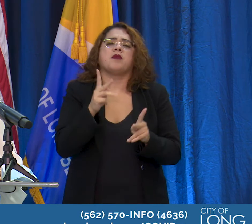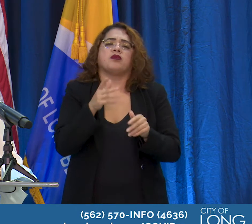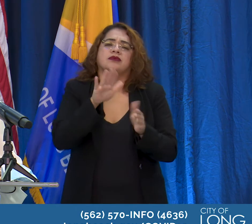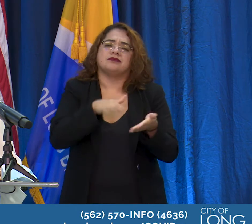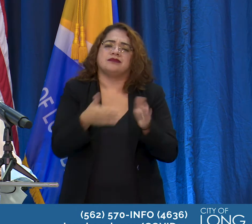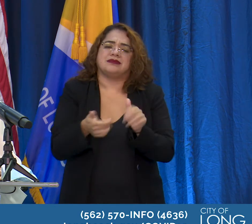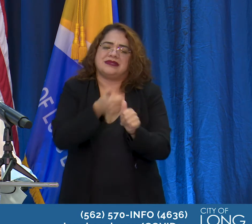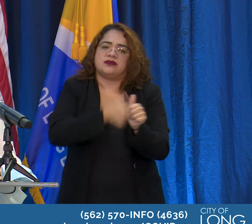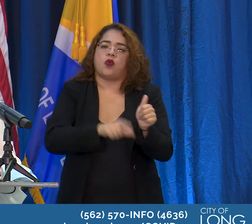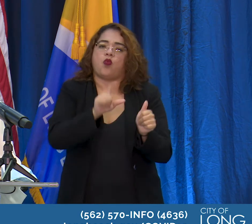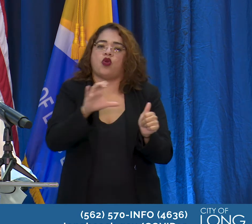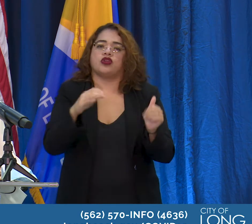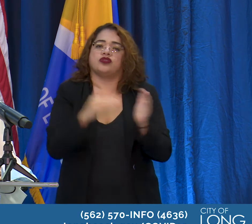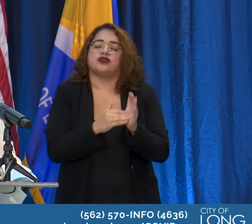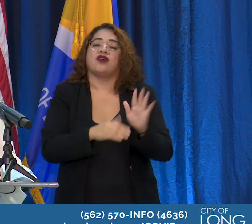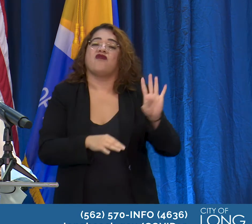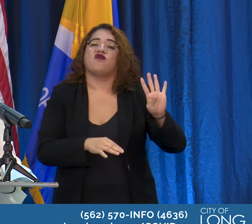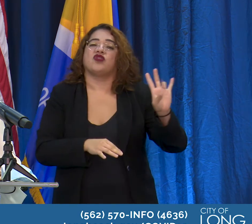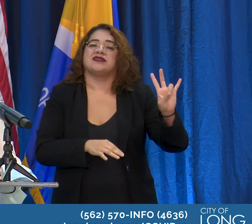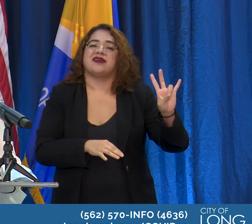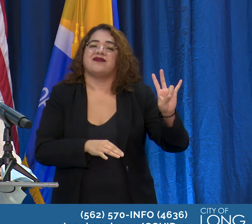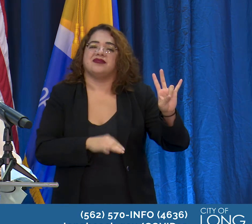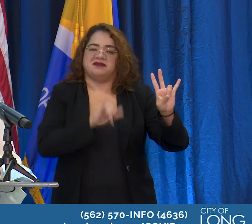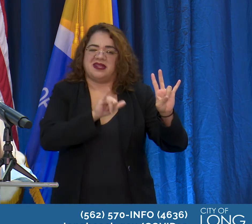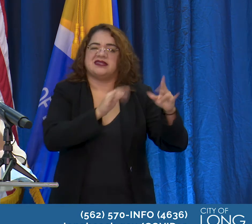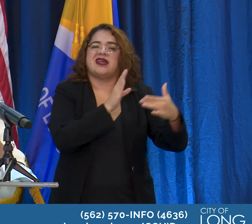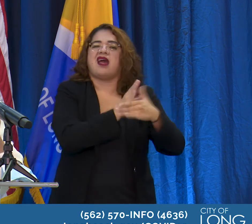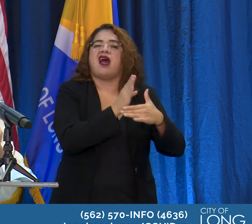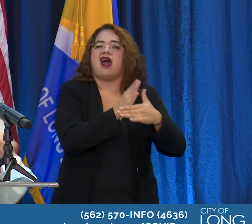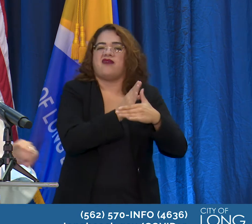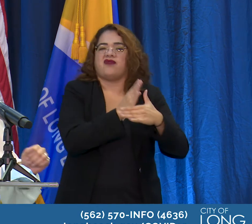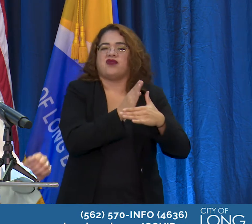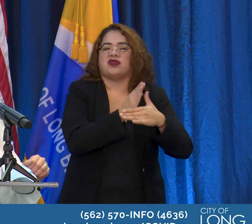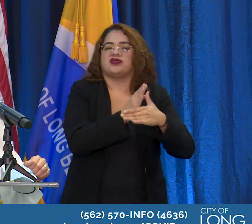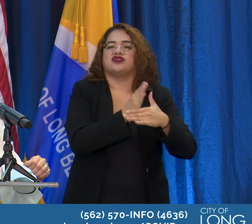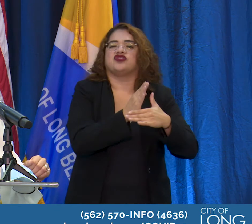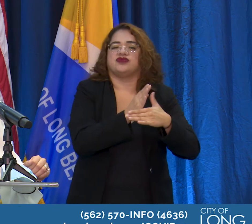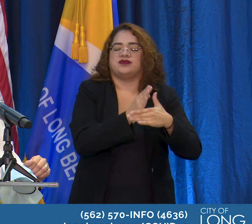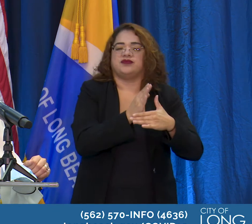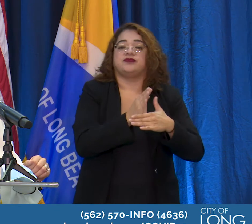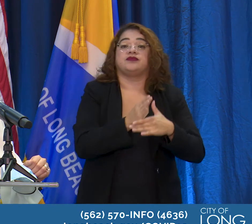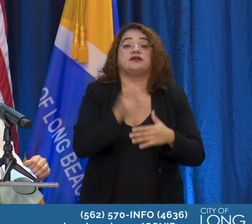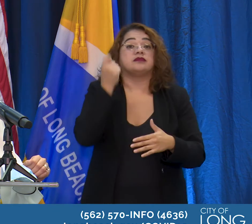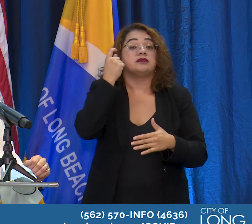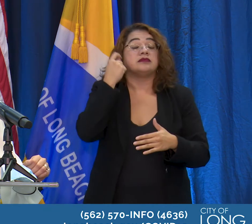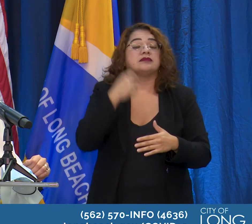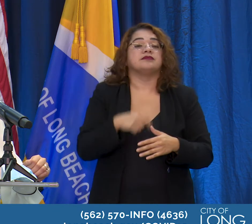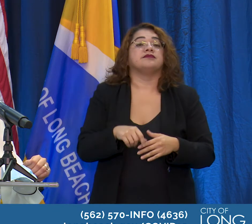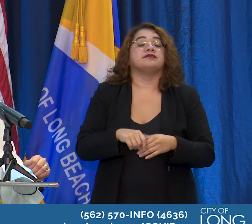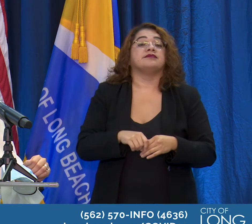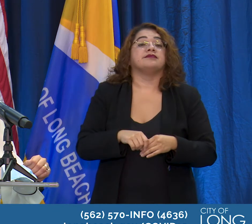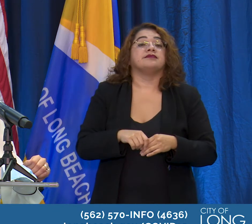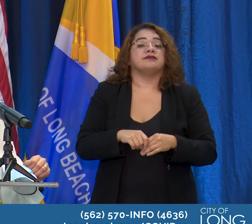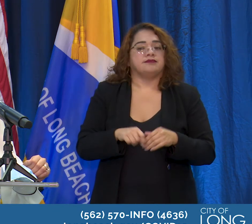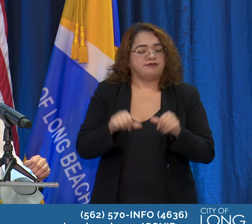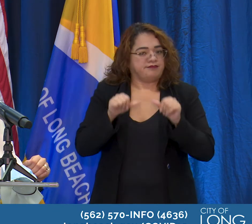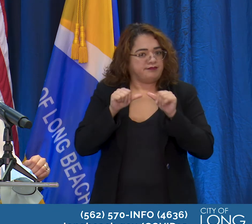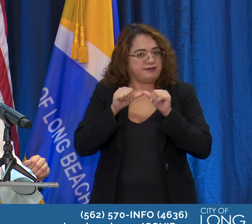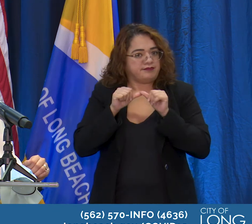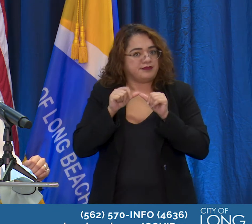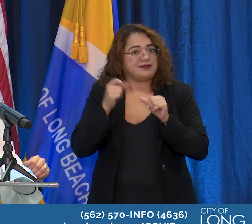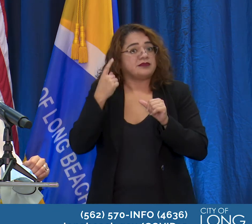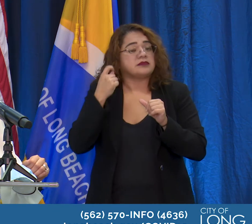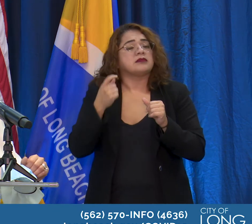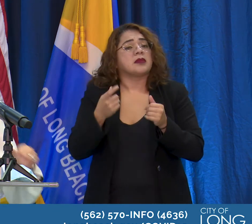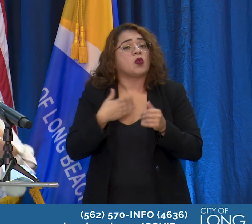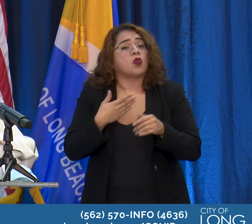personas es aproximadamente 47. En este momento. Nuevamente, constantemente lo estamos mejor que el